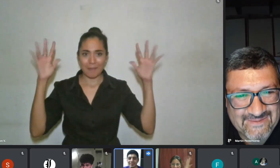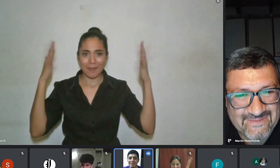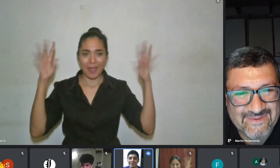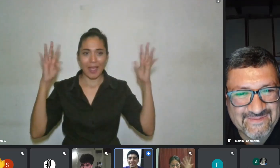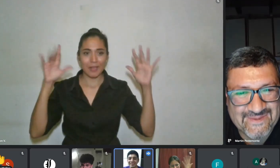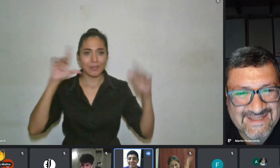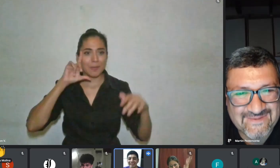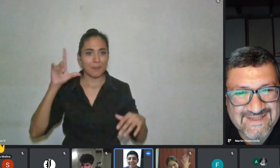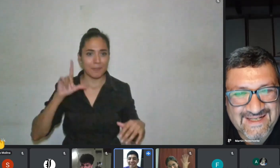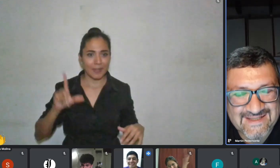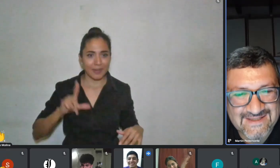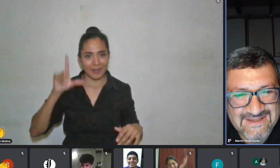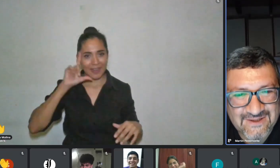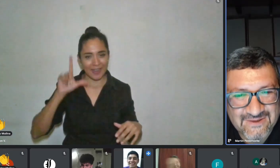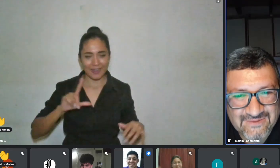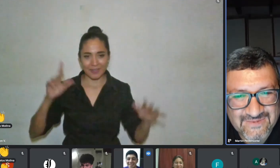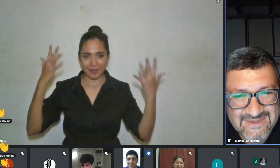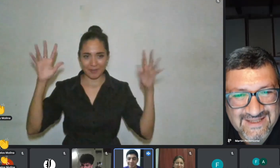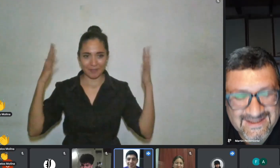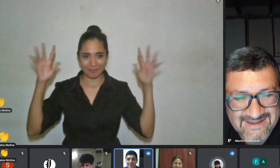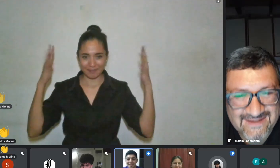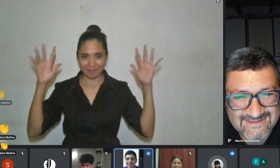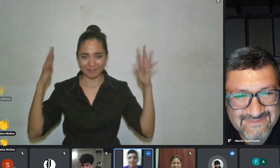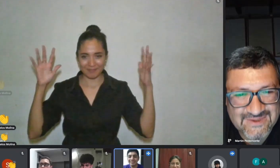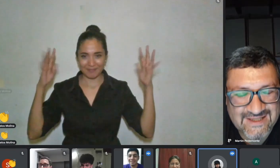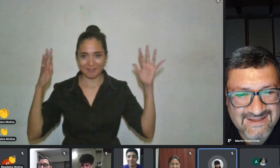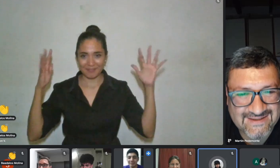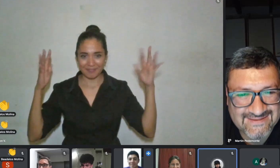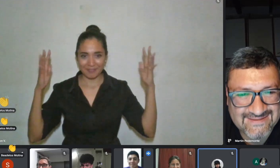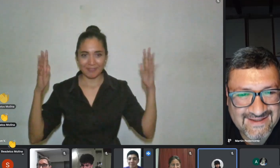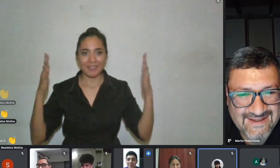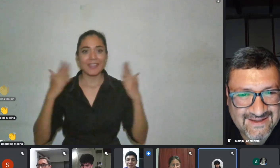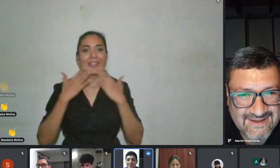para Mariana ahí. Muchas gracias, chicos. Qué grande, Mariana. Muchísimas gracias, Listo.